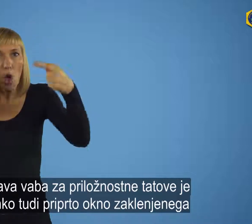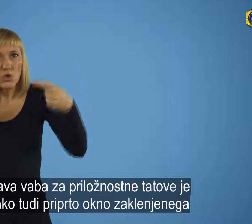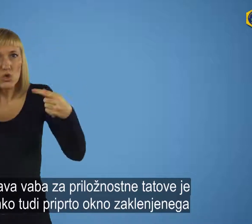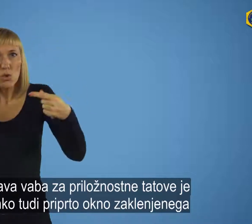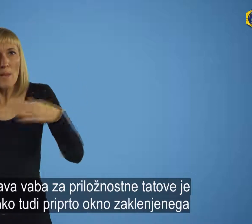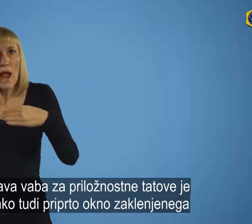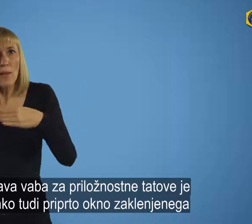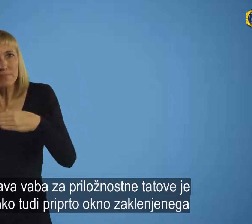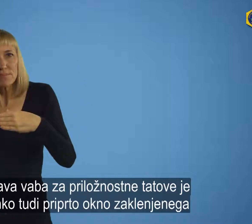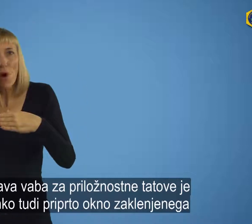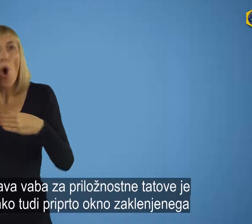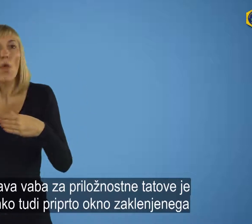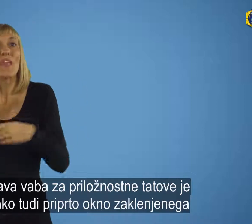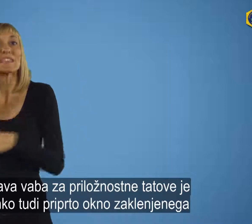parkirišču.